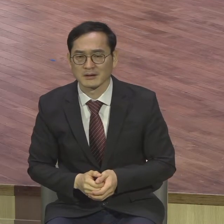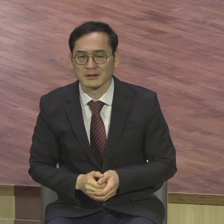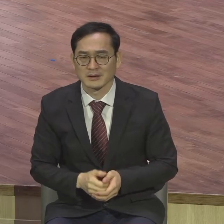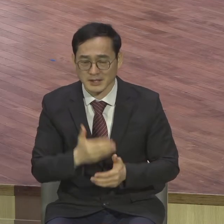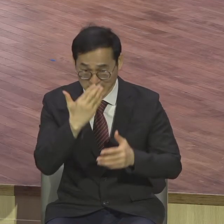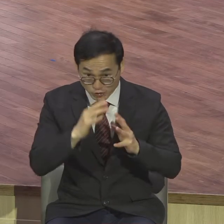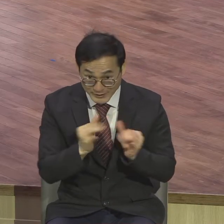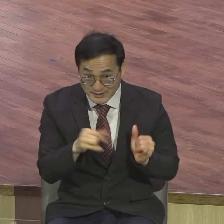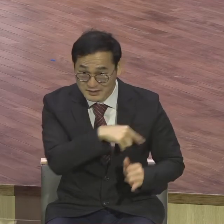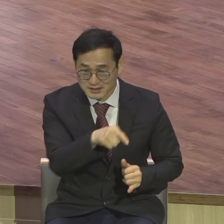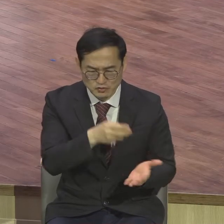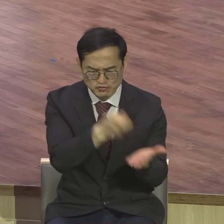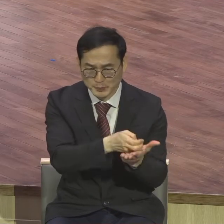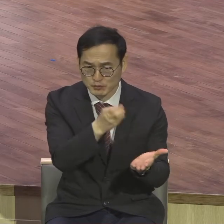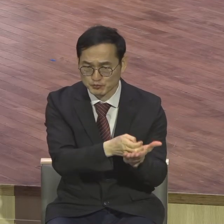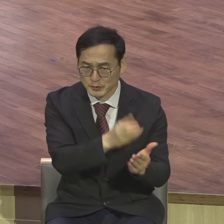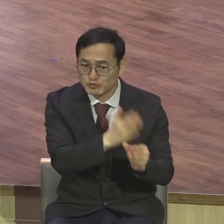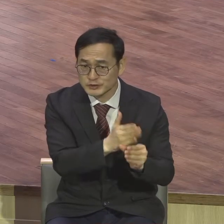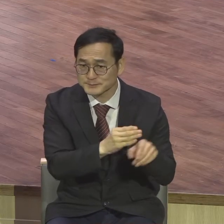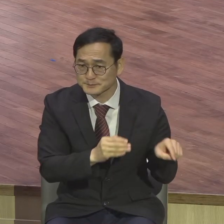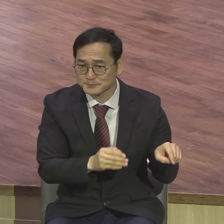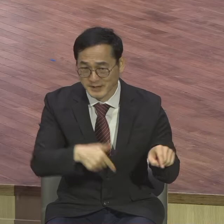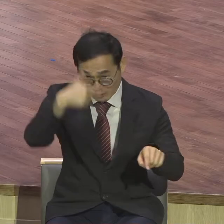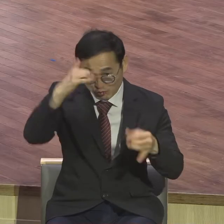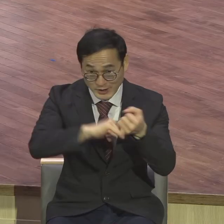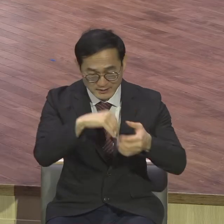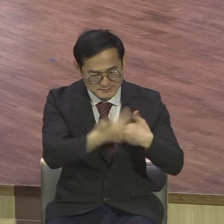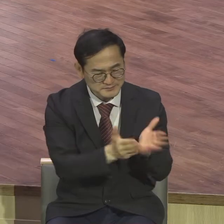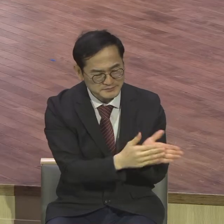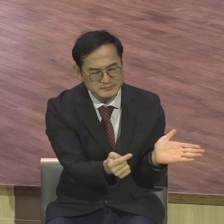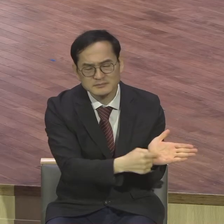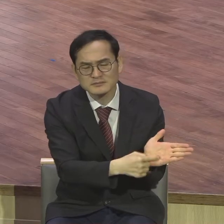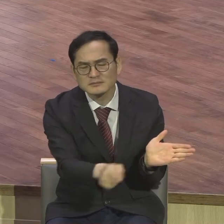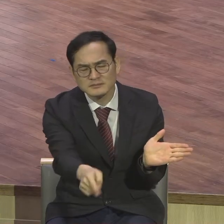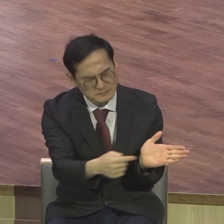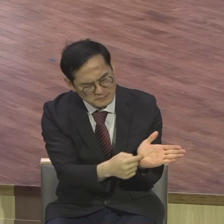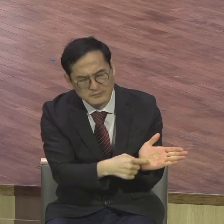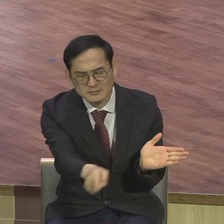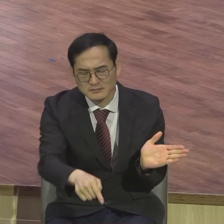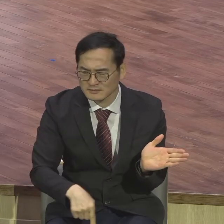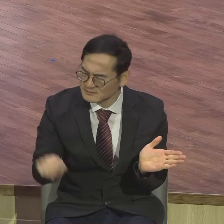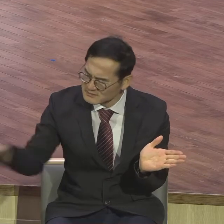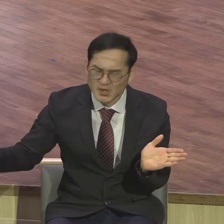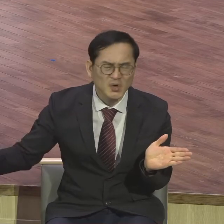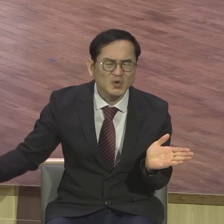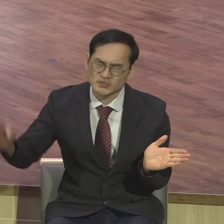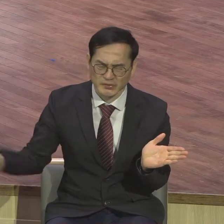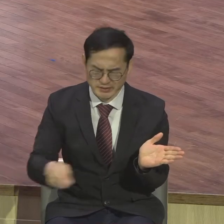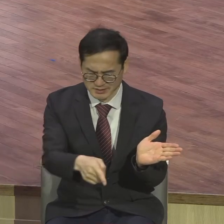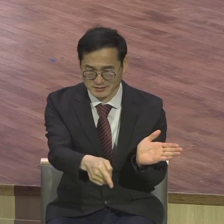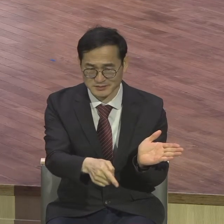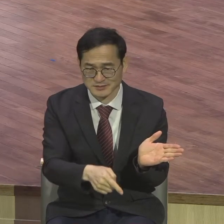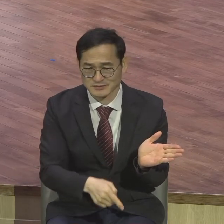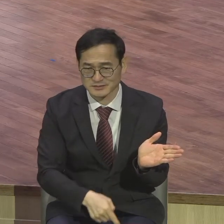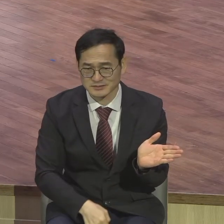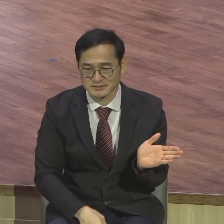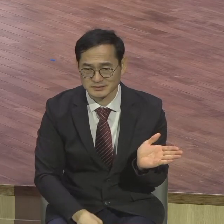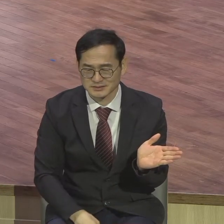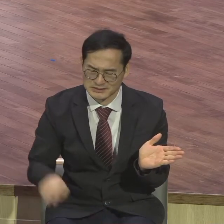강합니까? 그냥말로 구약 쫙쫙쫙 갖다 대면서 설득을 시키니까